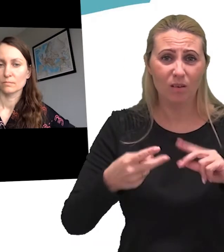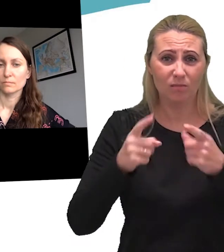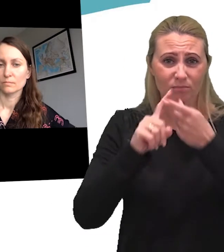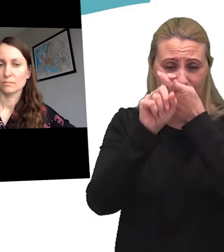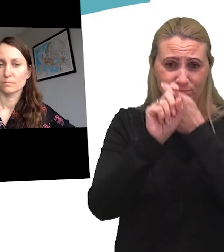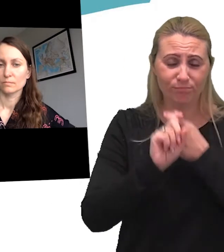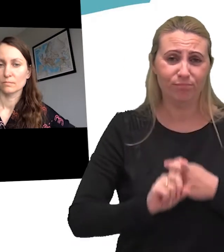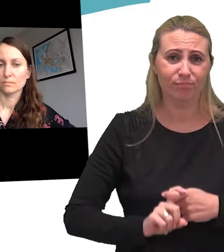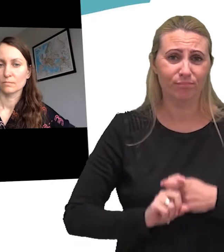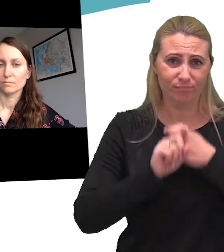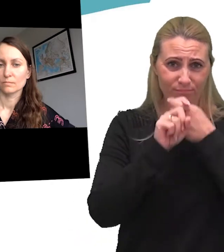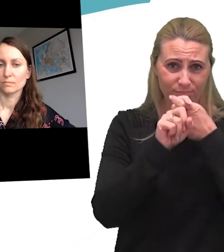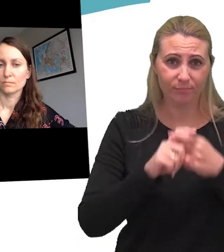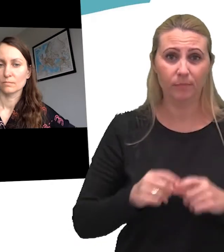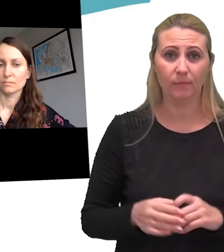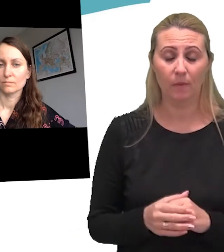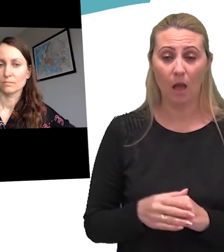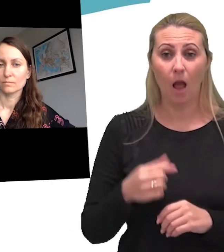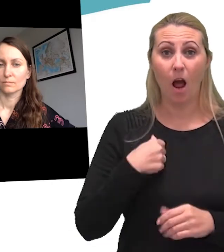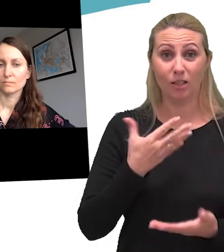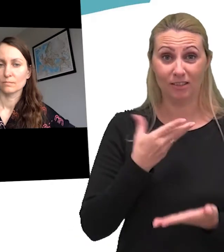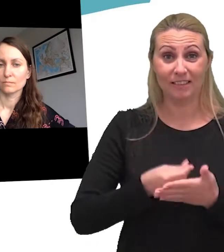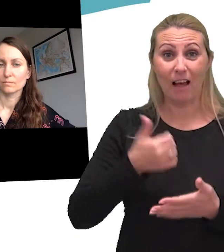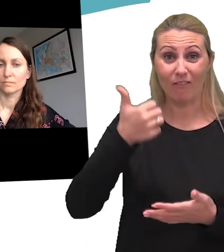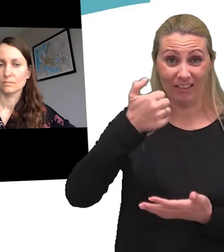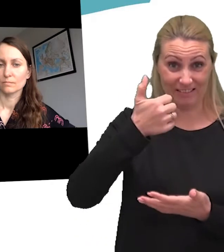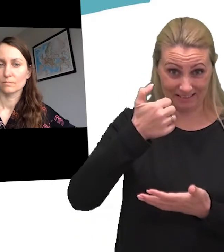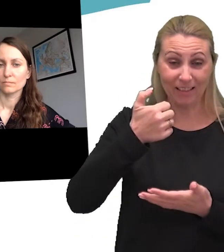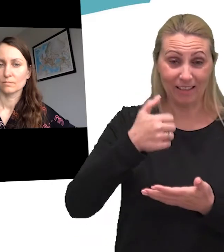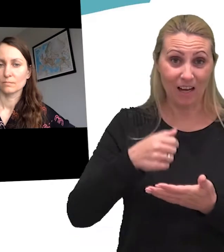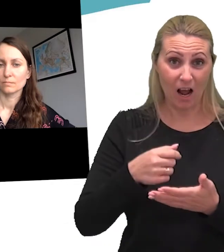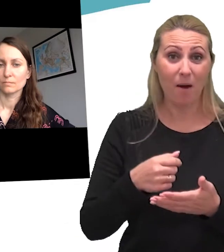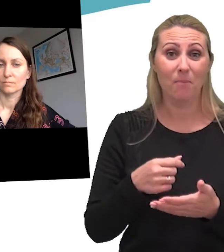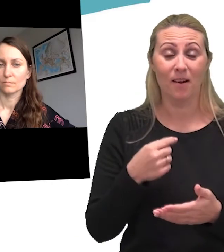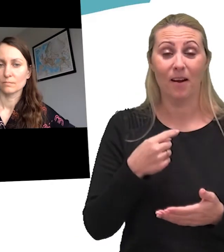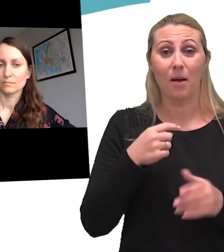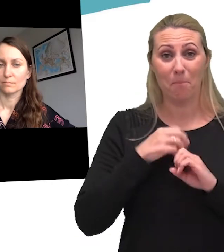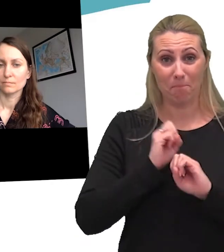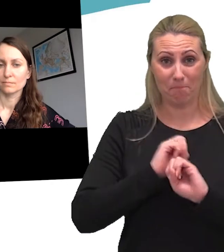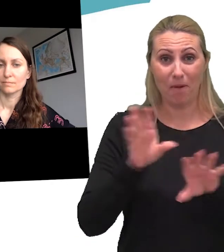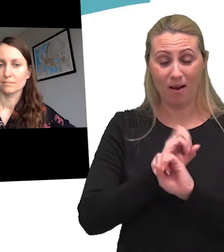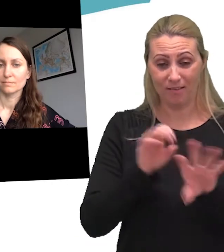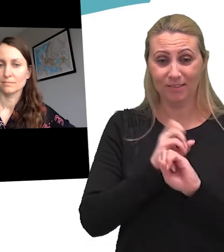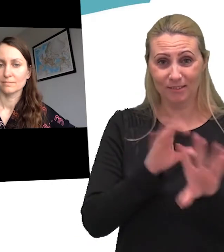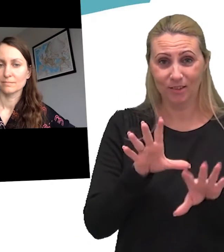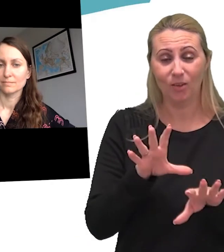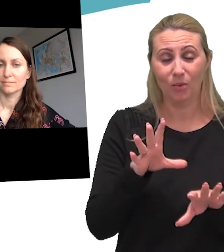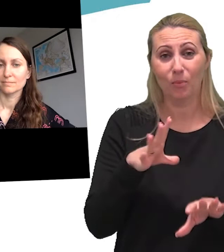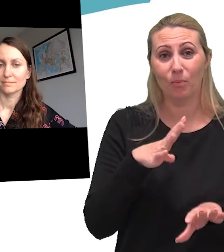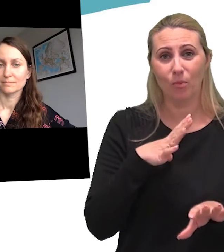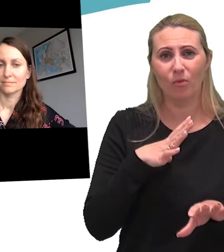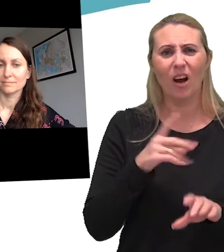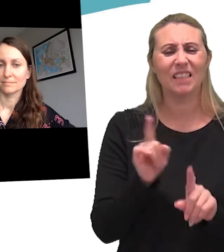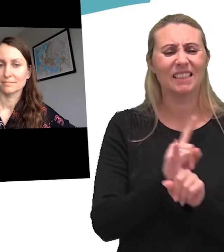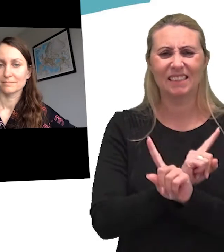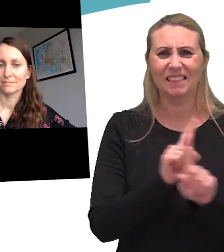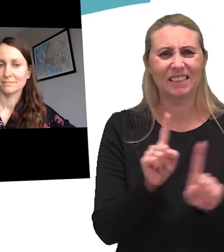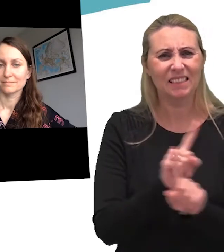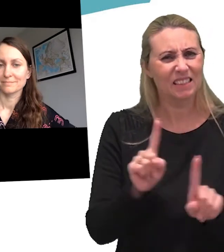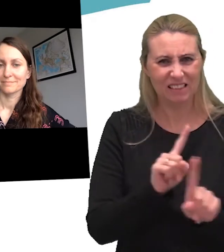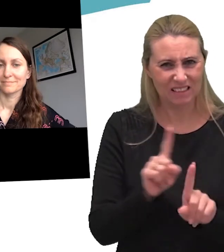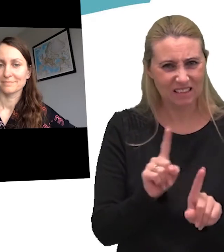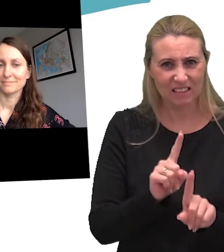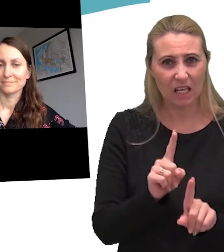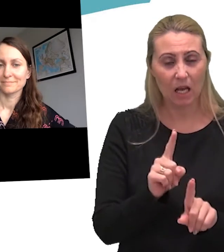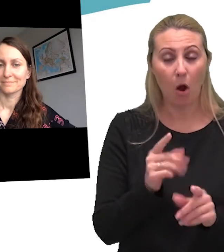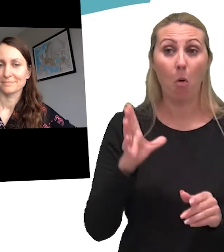kartą būtent savo Instagramo puslapyje Vaida Kurpienė pasakojau būtent, kad negalima taip